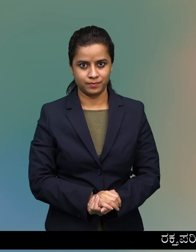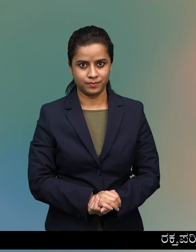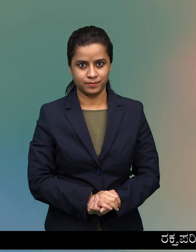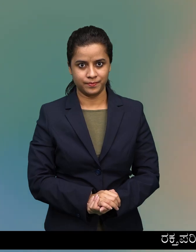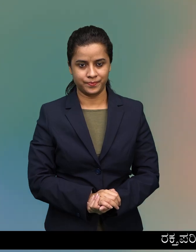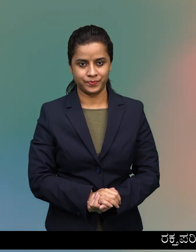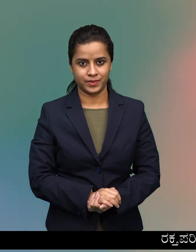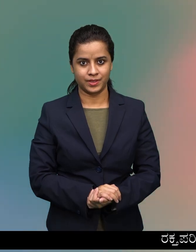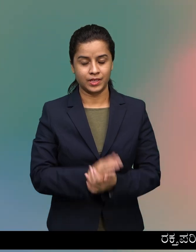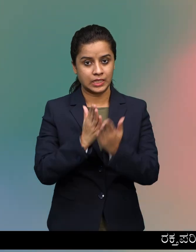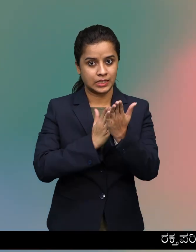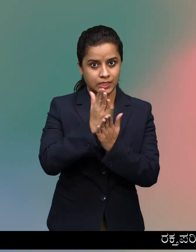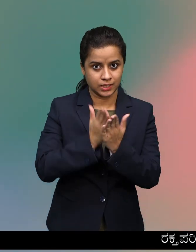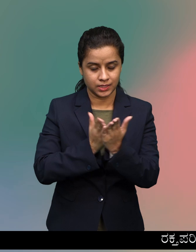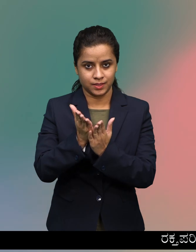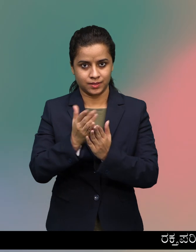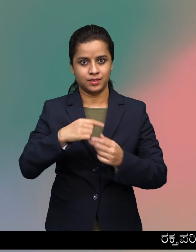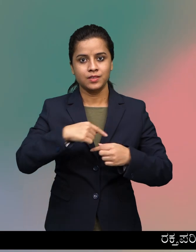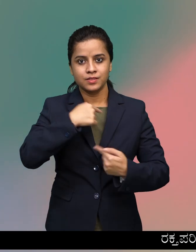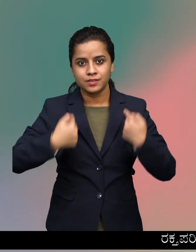ರಕ್ತ ಪರಿಚಲನಾ ವ್ಯವಸ್ಥೆಯ ವಿಧಗಳು.